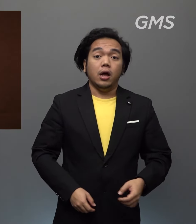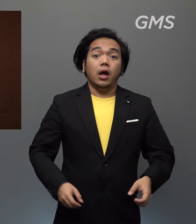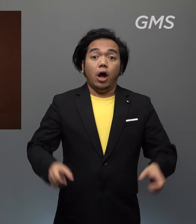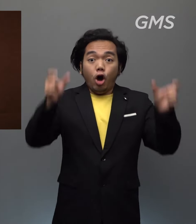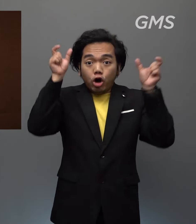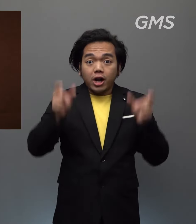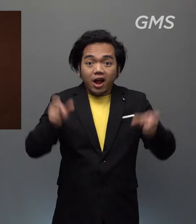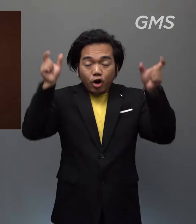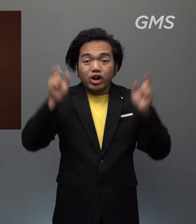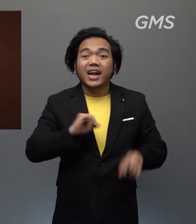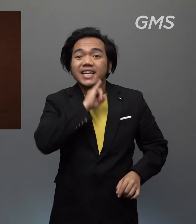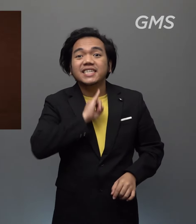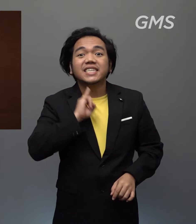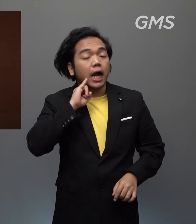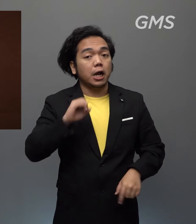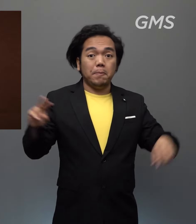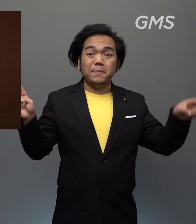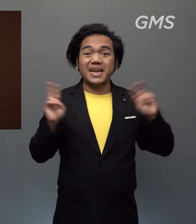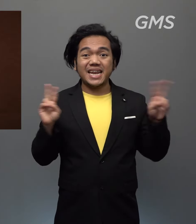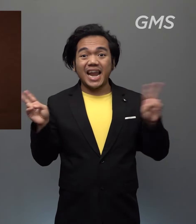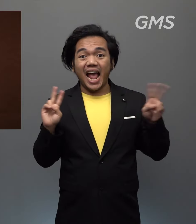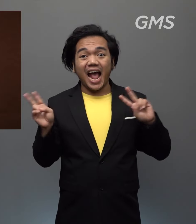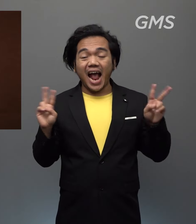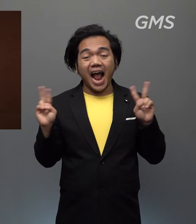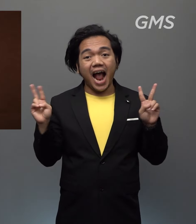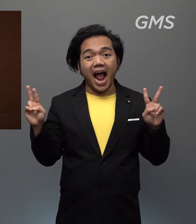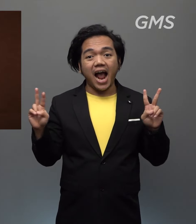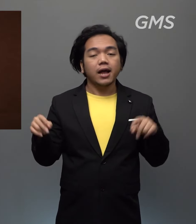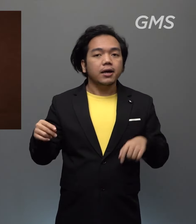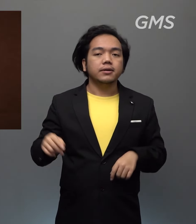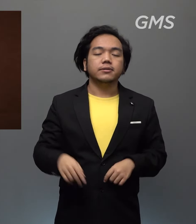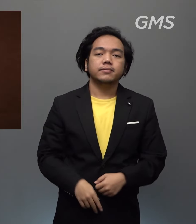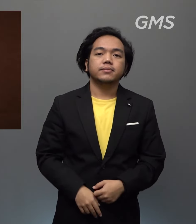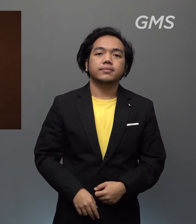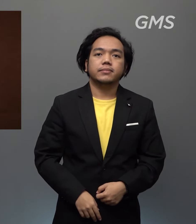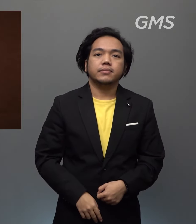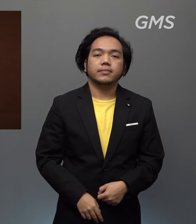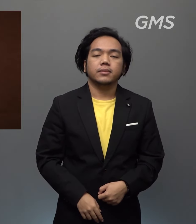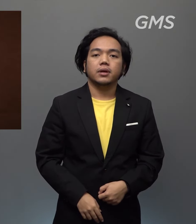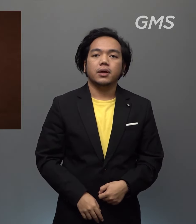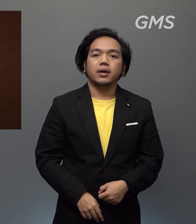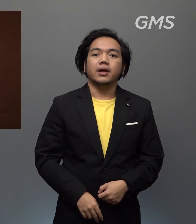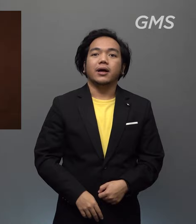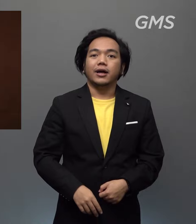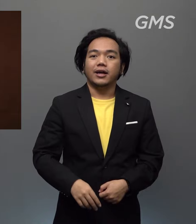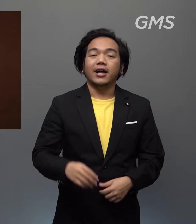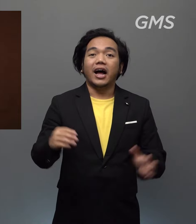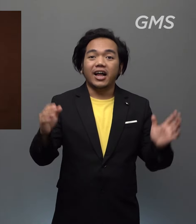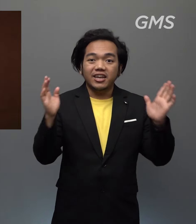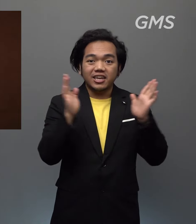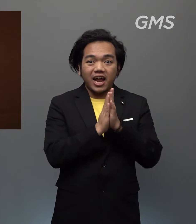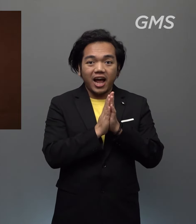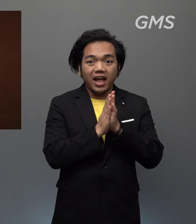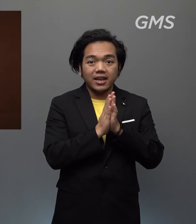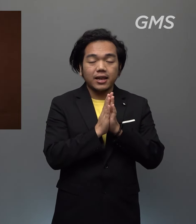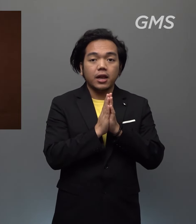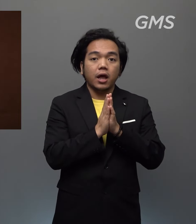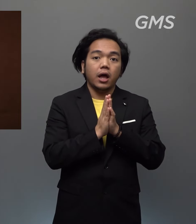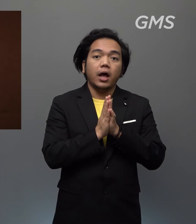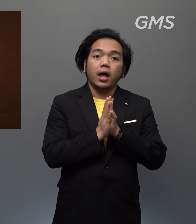yang berkoalisi yang mengintimidasi itu akhirnya ditumpas habis. Dan yang menarik adalah bukan hanya Gideon di